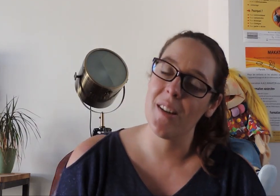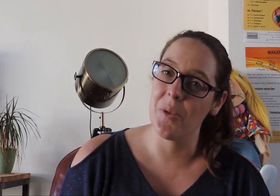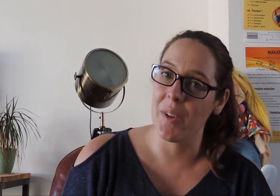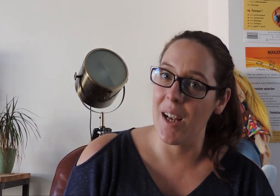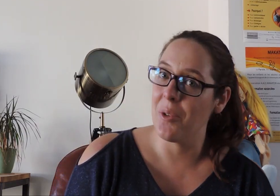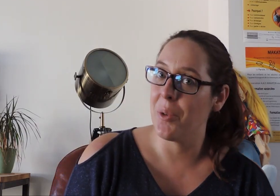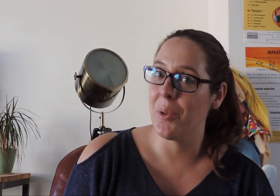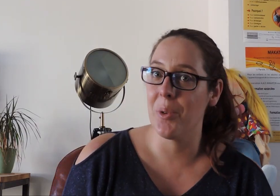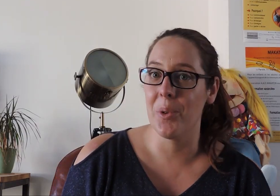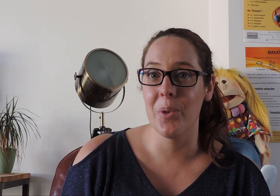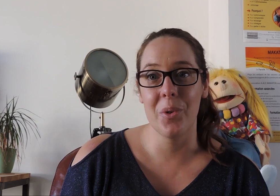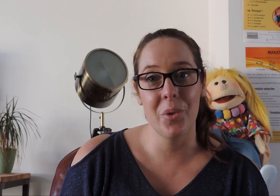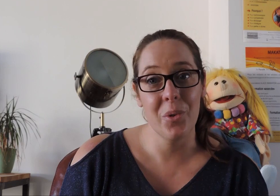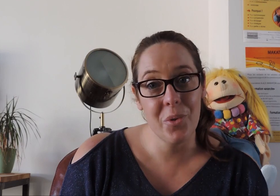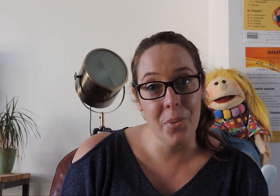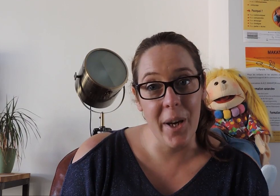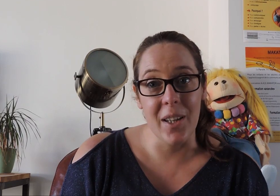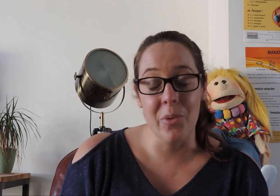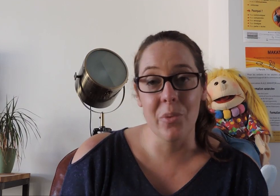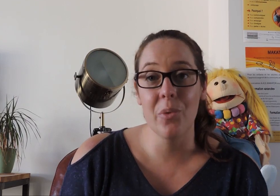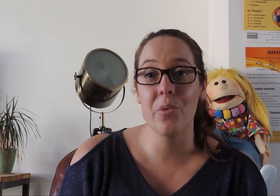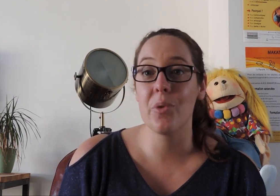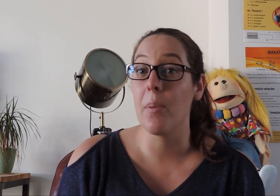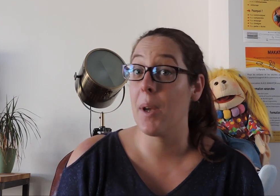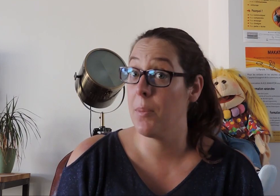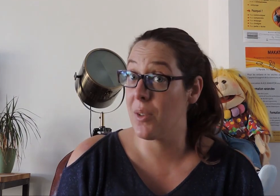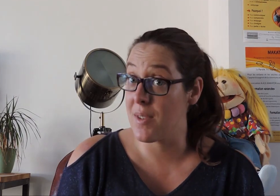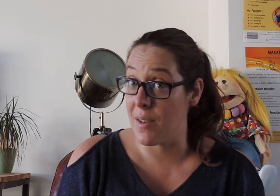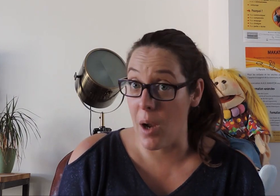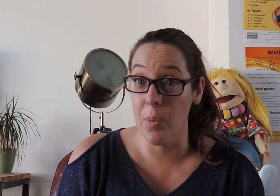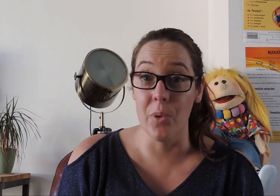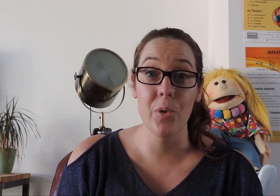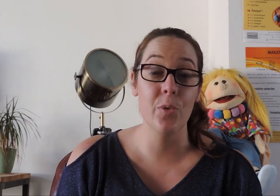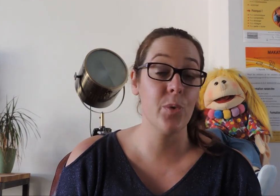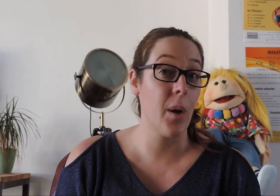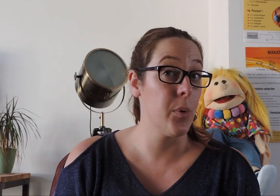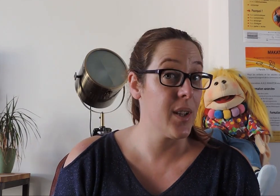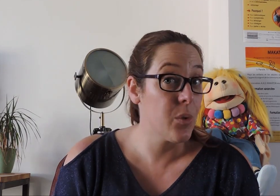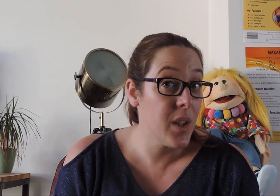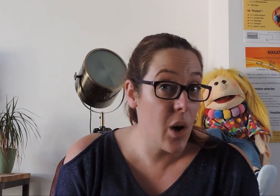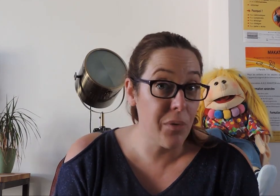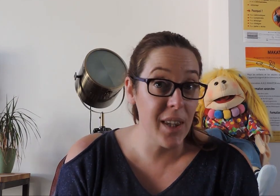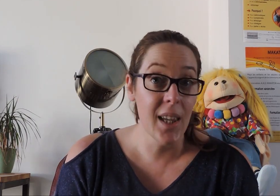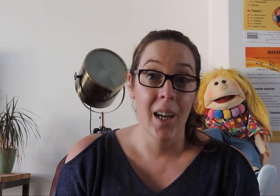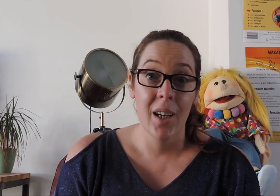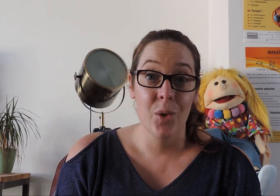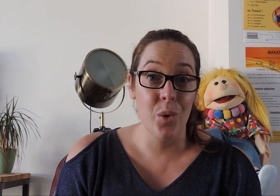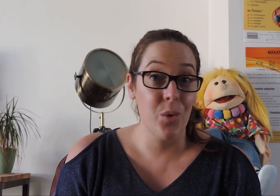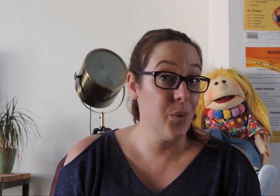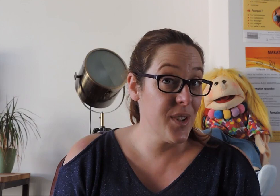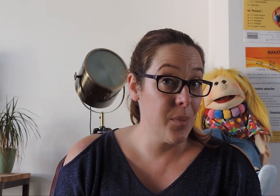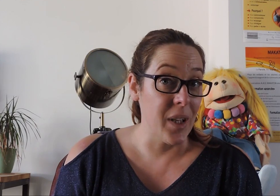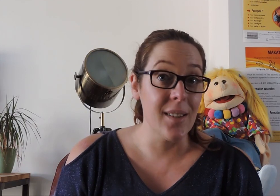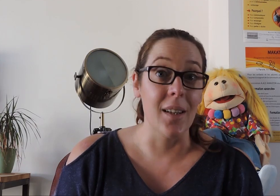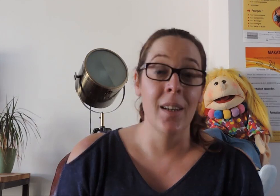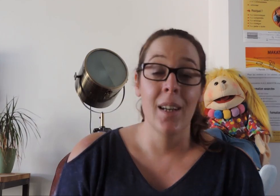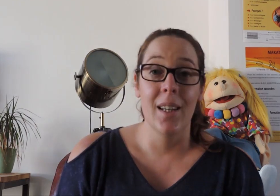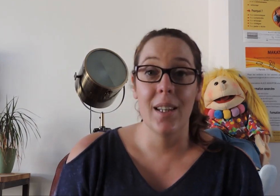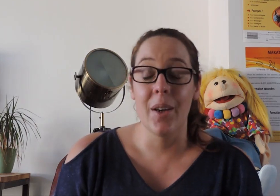nationale du Makaton vous aura permis d'en savoir plus vous aura peut-être donné envie de vous y mettre et